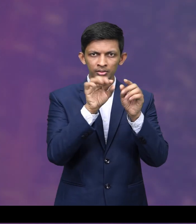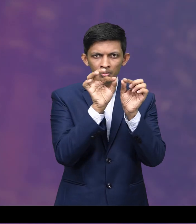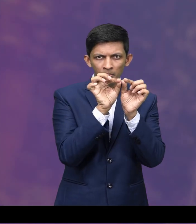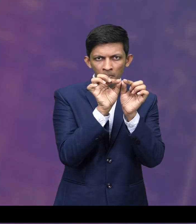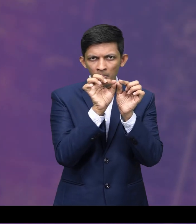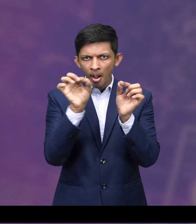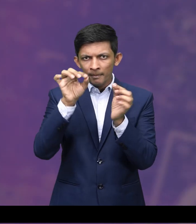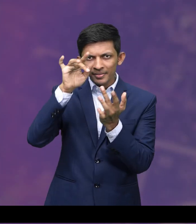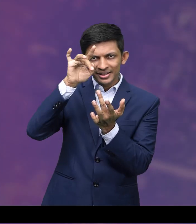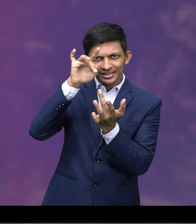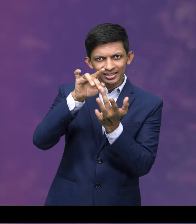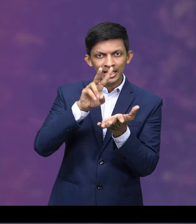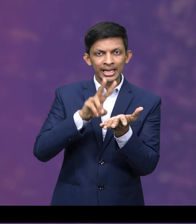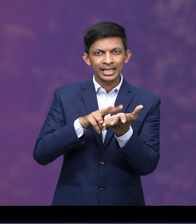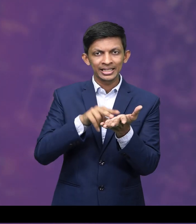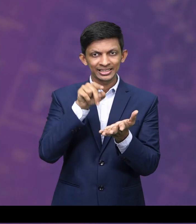కవచానికి దూరంగా నిర్వచించబడవచ్చు.